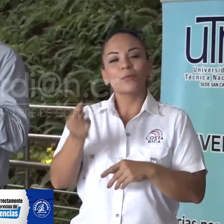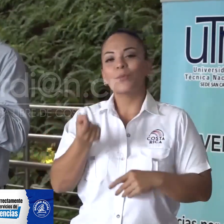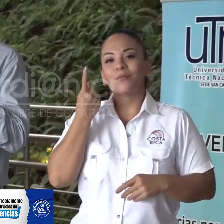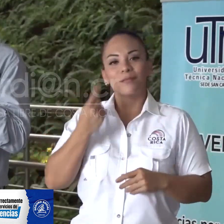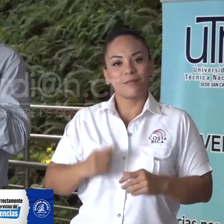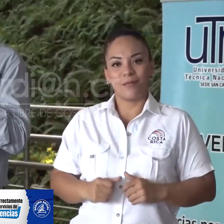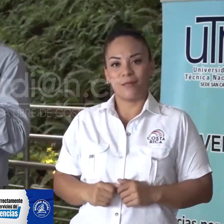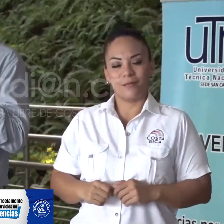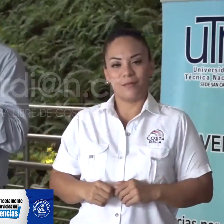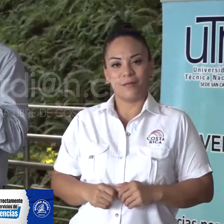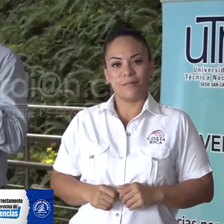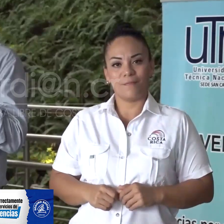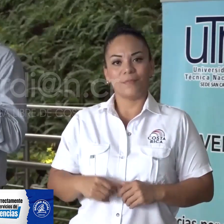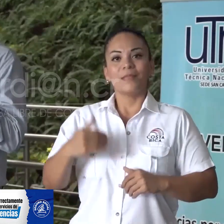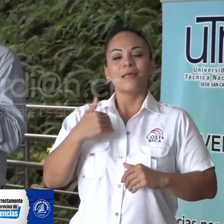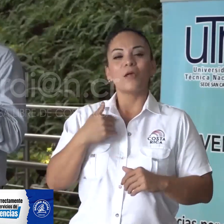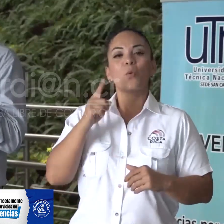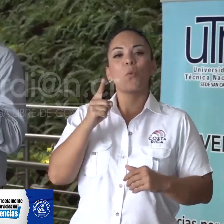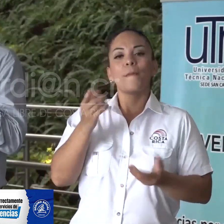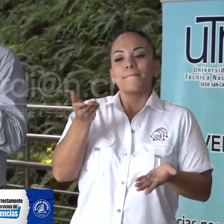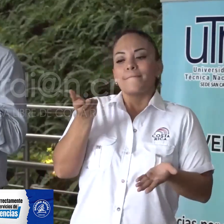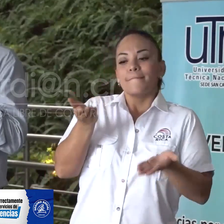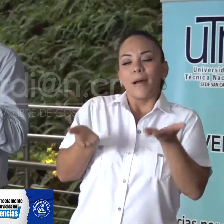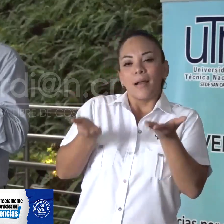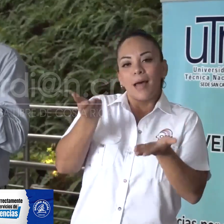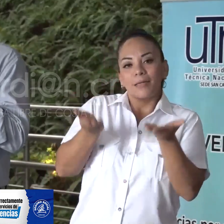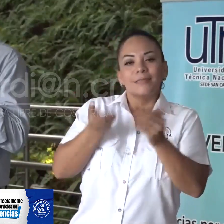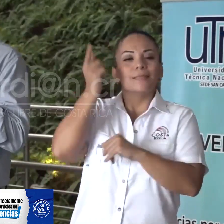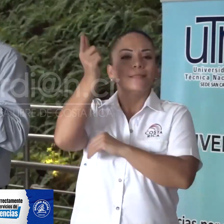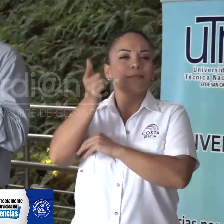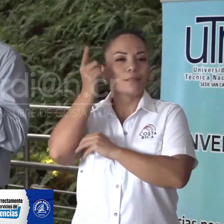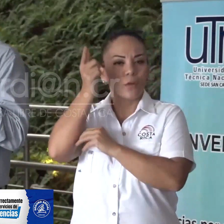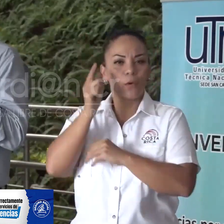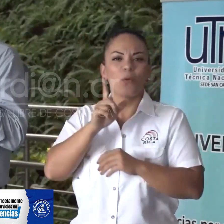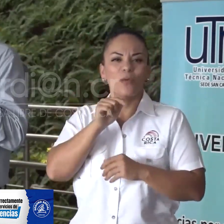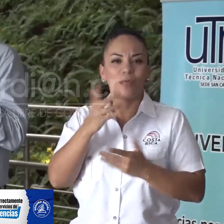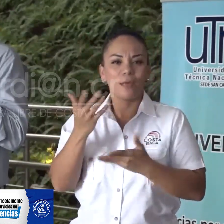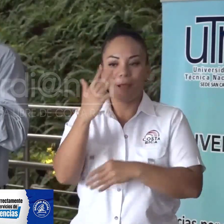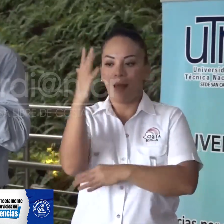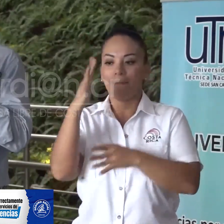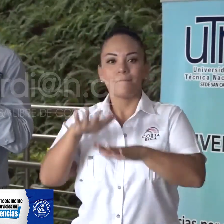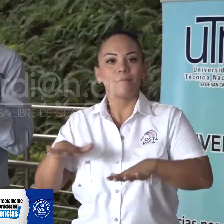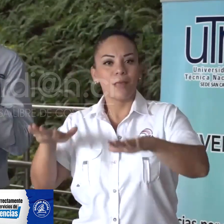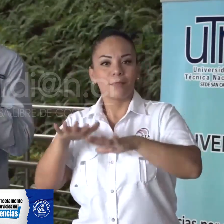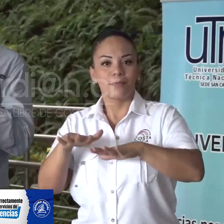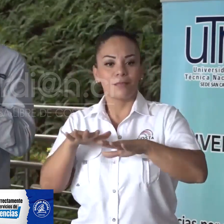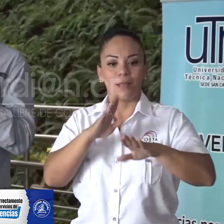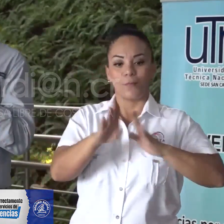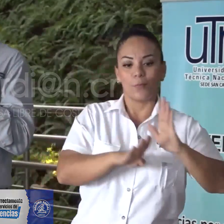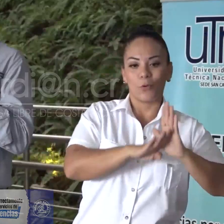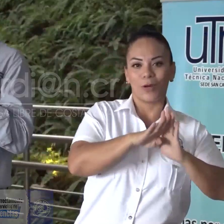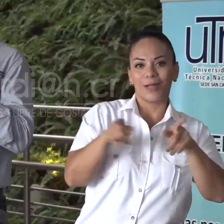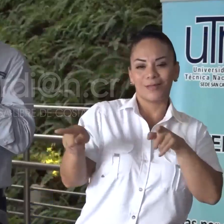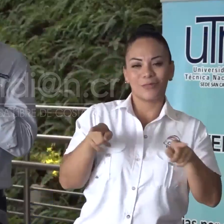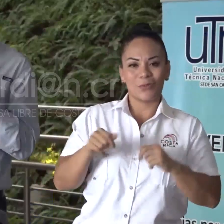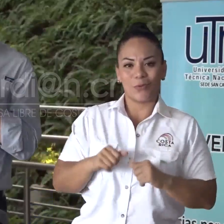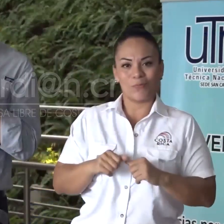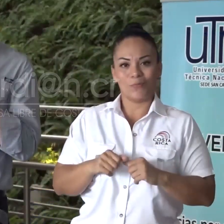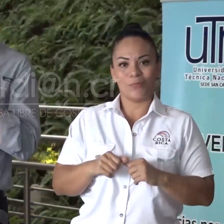entiende que hay un balance lógico entre el ambiente y el progreso. No